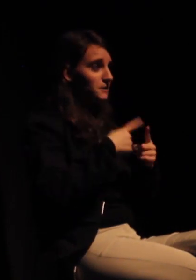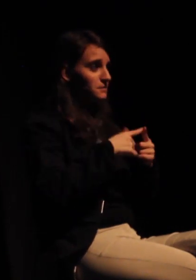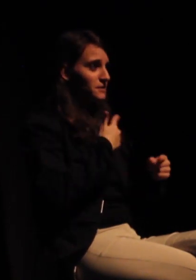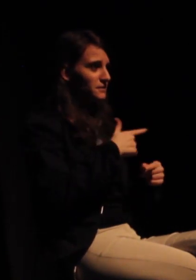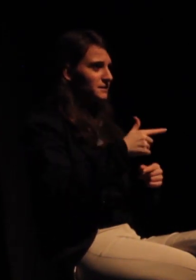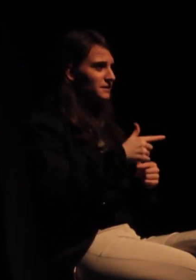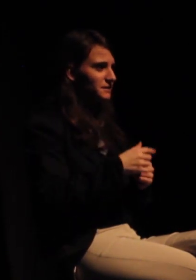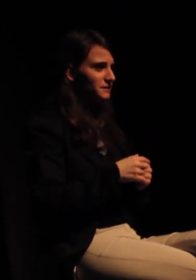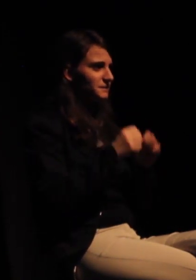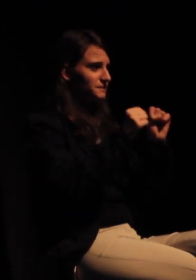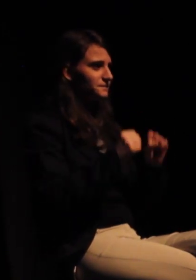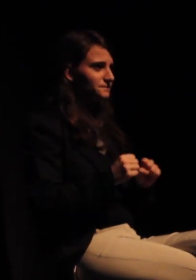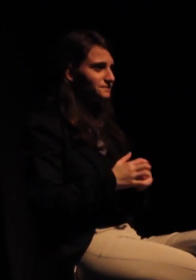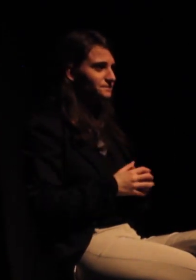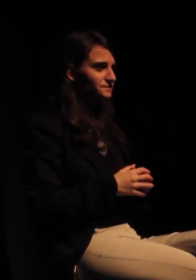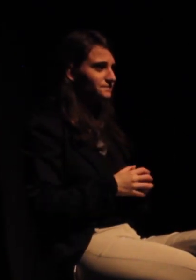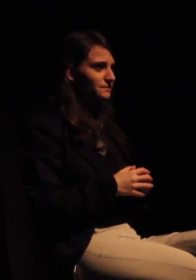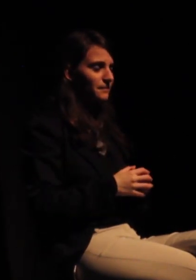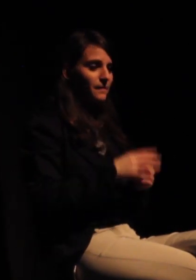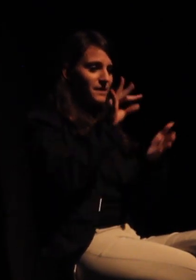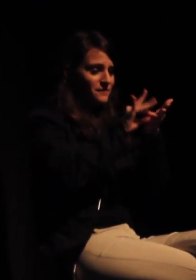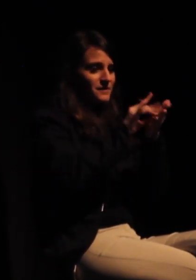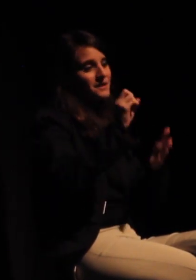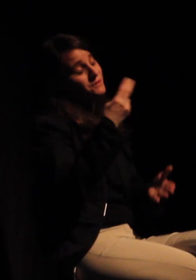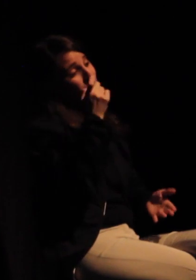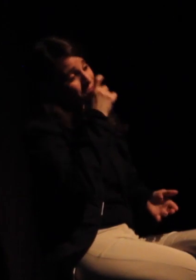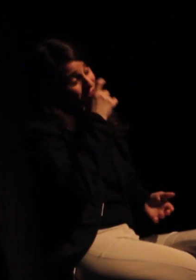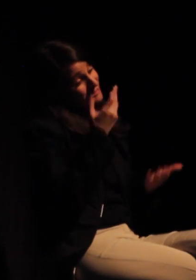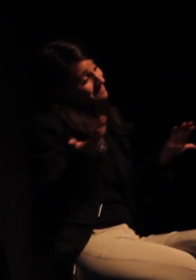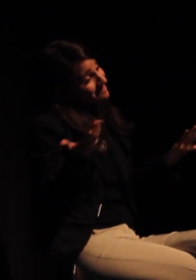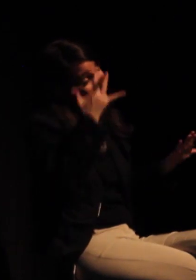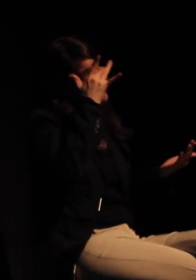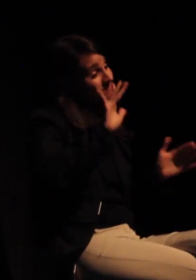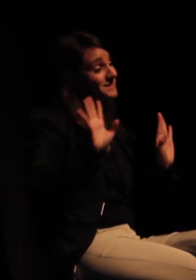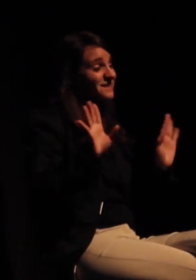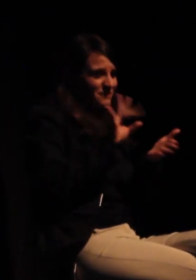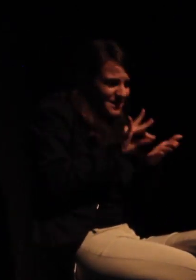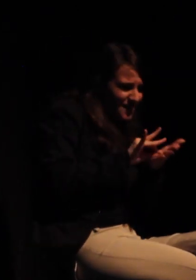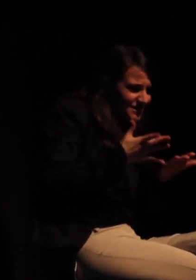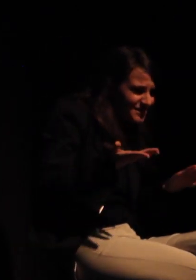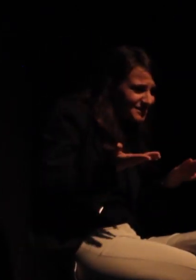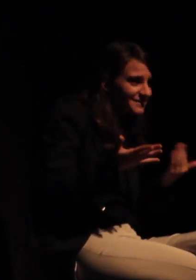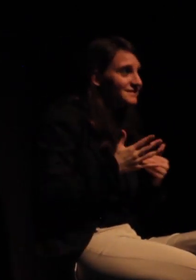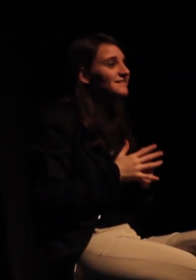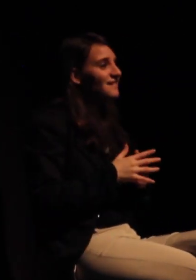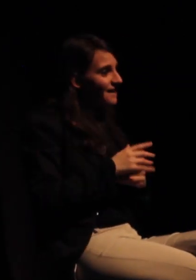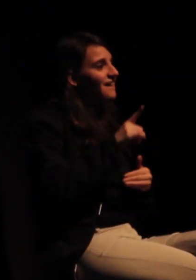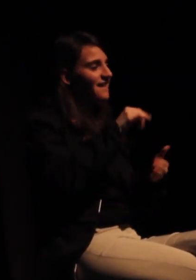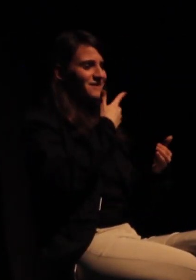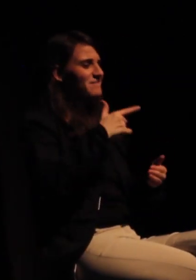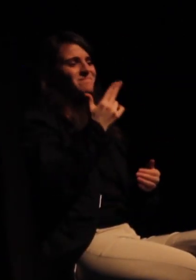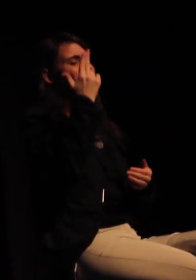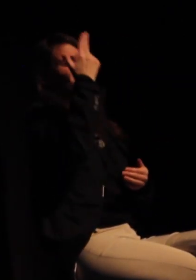tem possibilidade de acreditar que aquilo seja real. É ou não é? Não